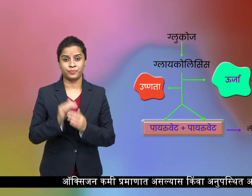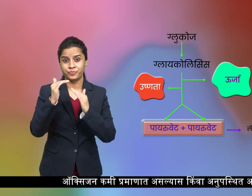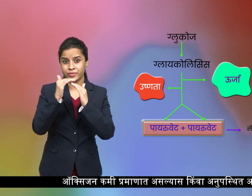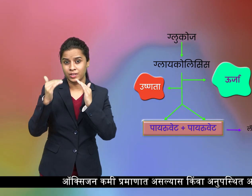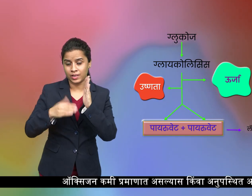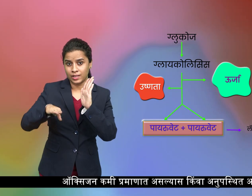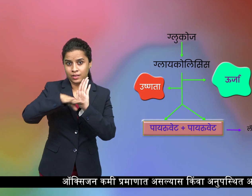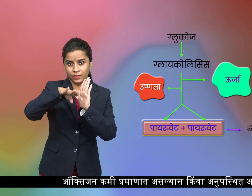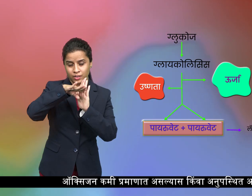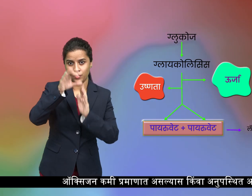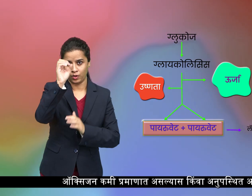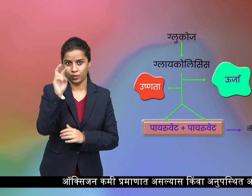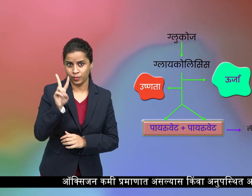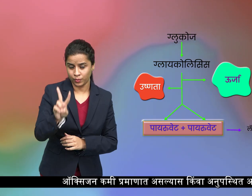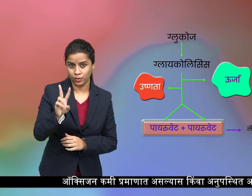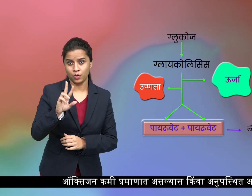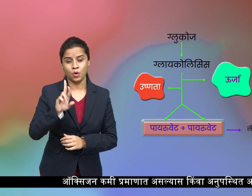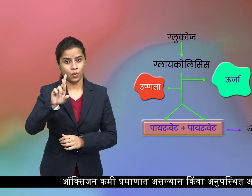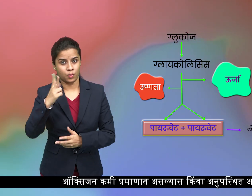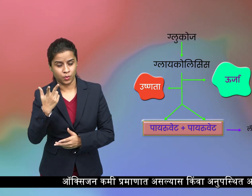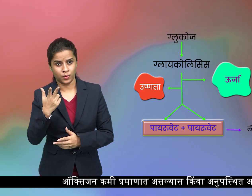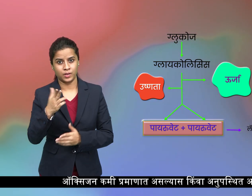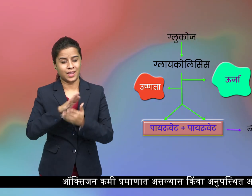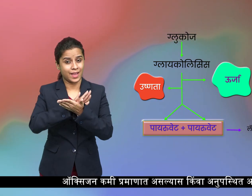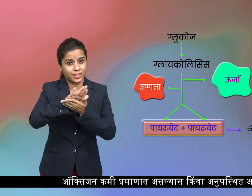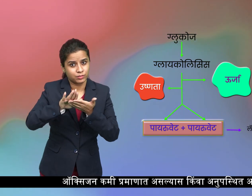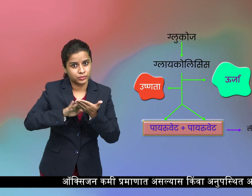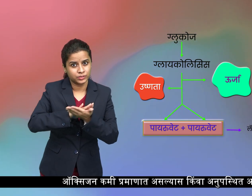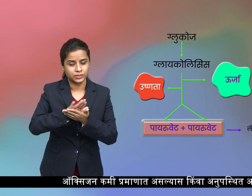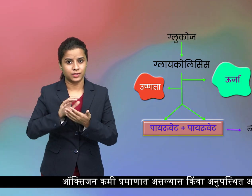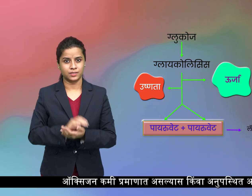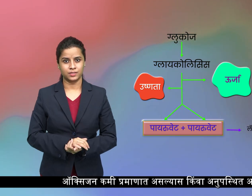ऑक्सिजन कमी प्रमाणात असल्यास किंवा अनुपस्थितीत असल्यास